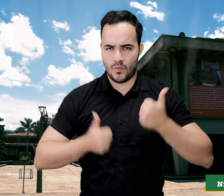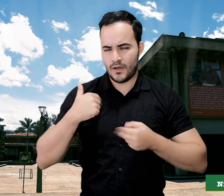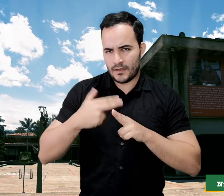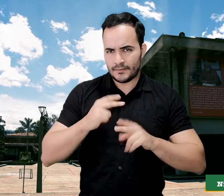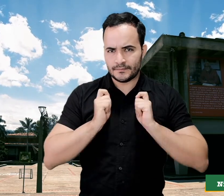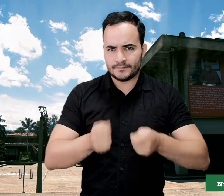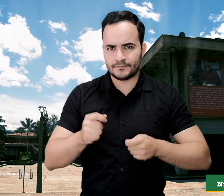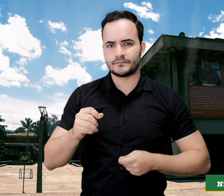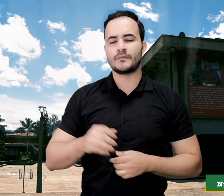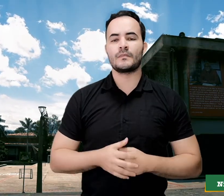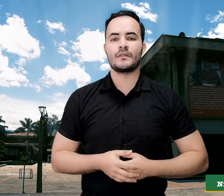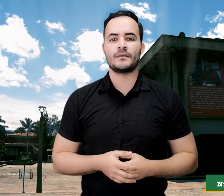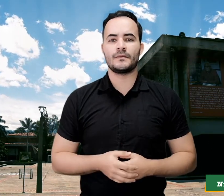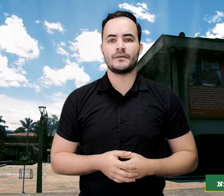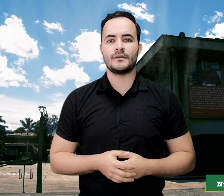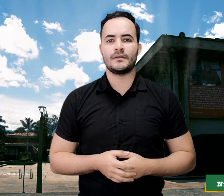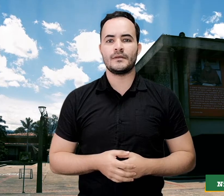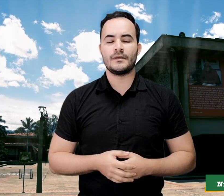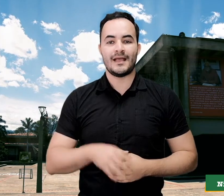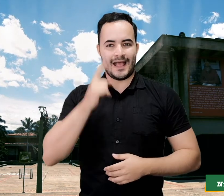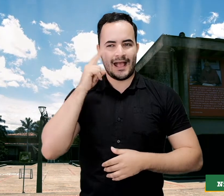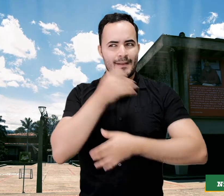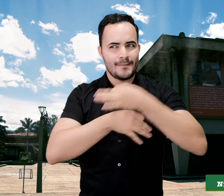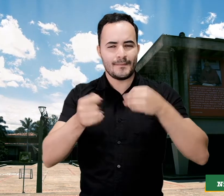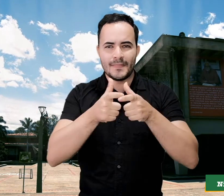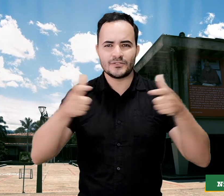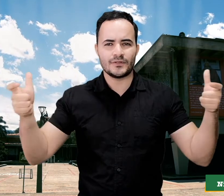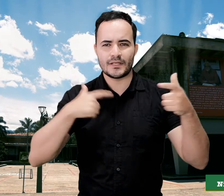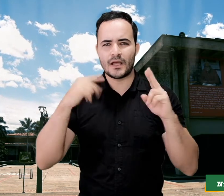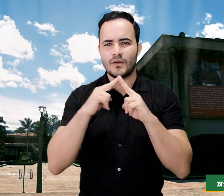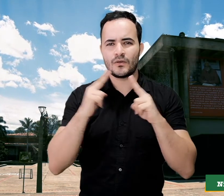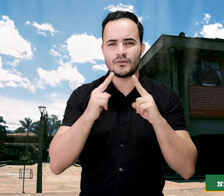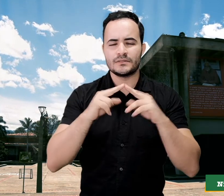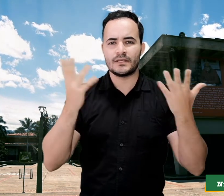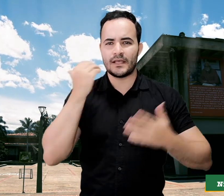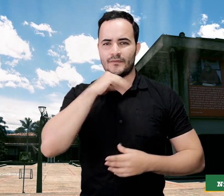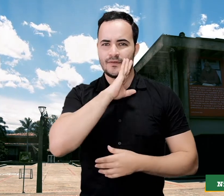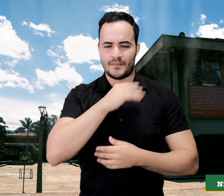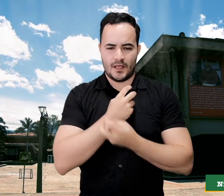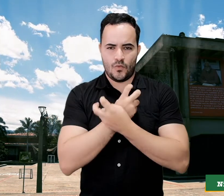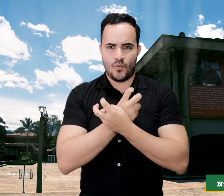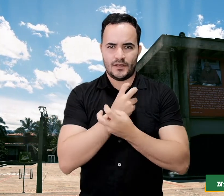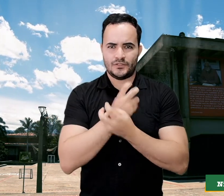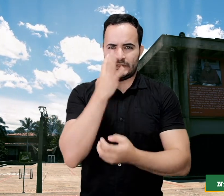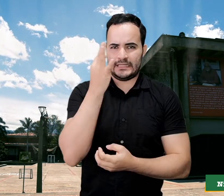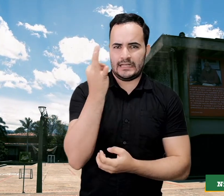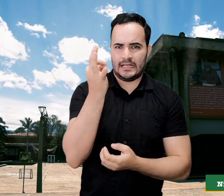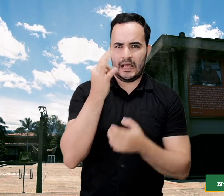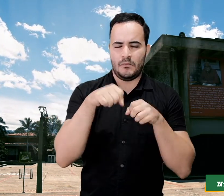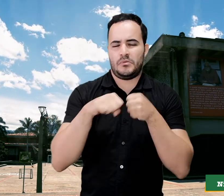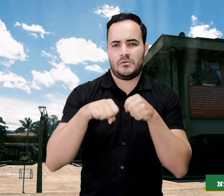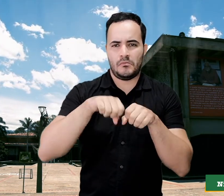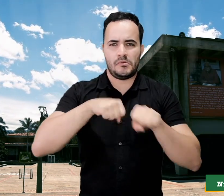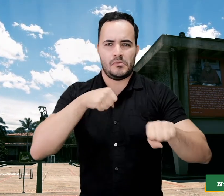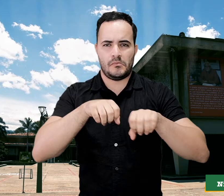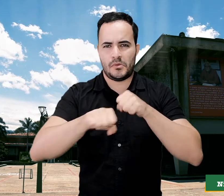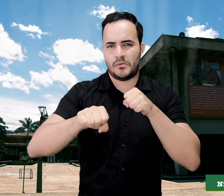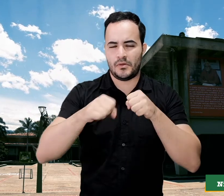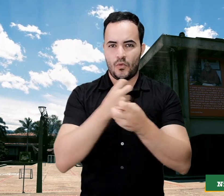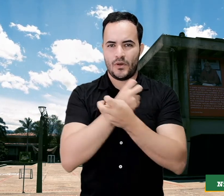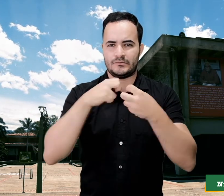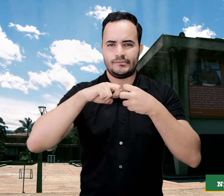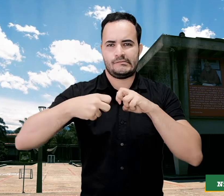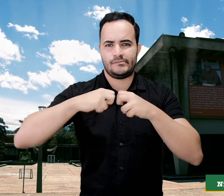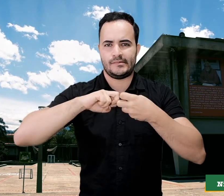llama osteogénesis imperfecta, conocida también como enfermedad de los huesos de cristal. Es una condición